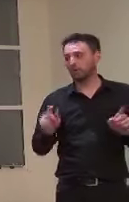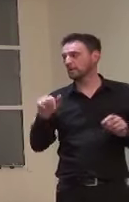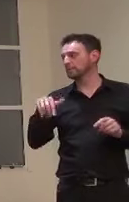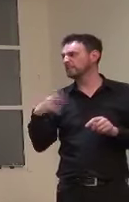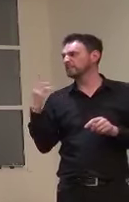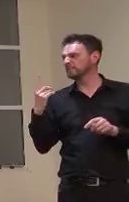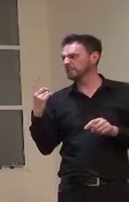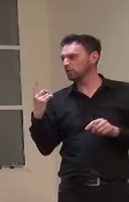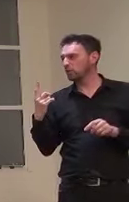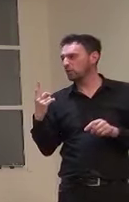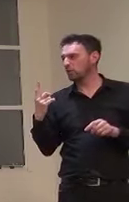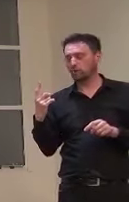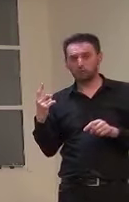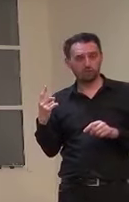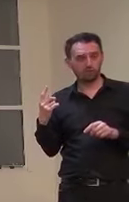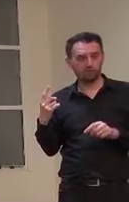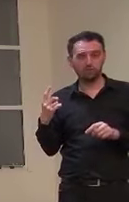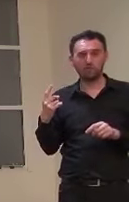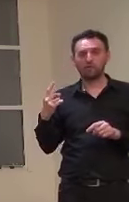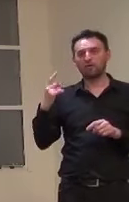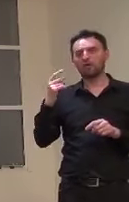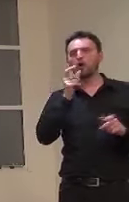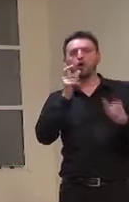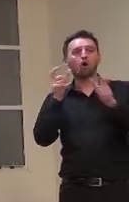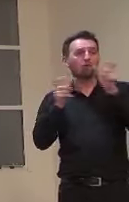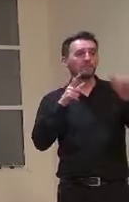bonitos y movilidades